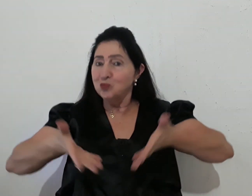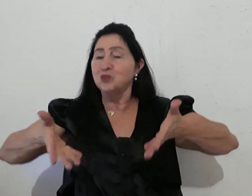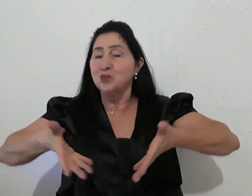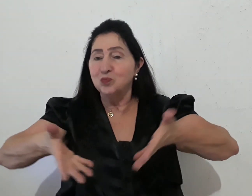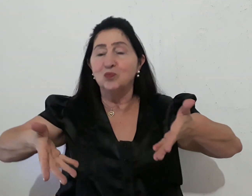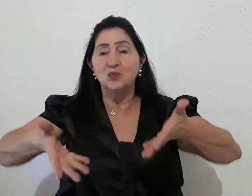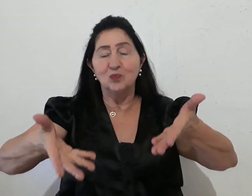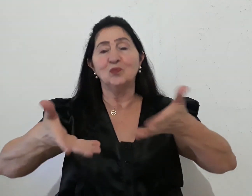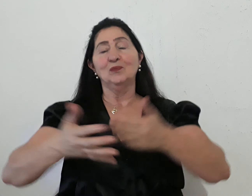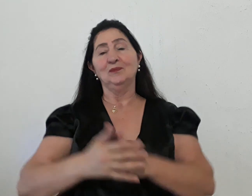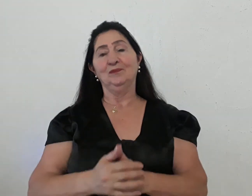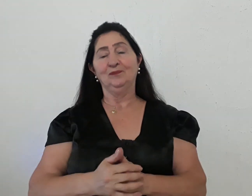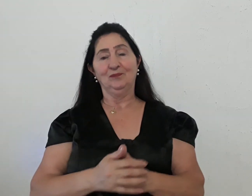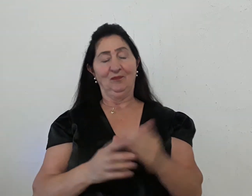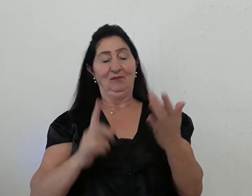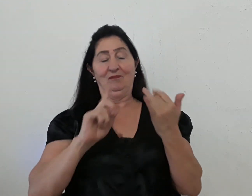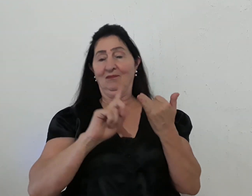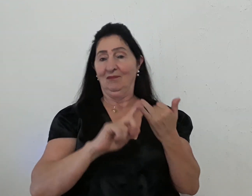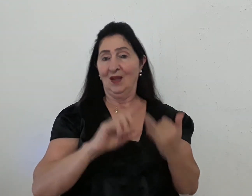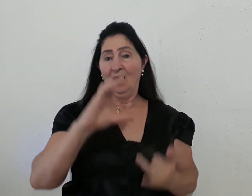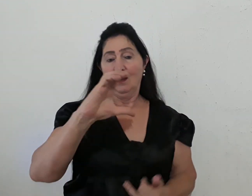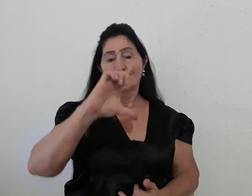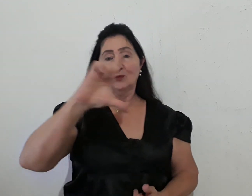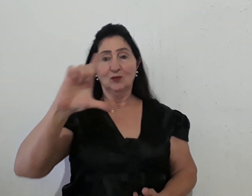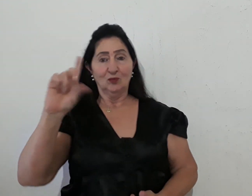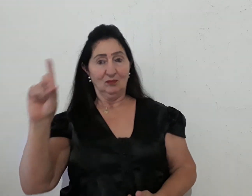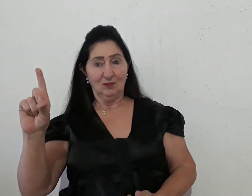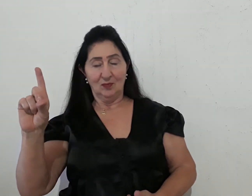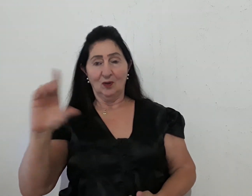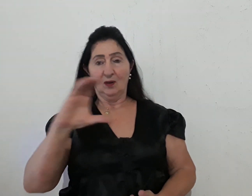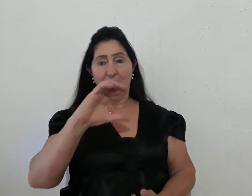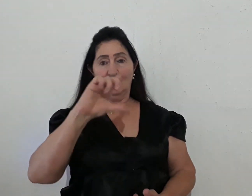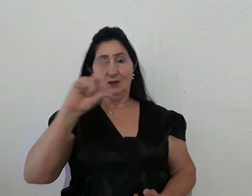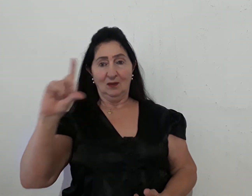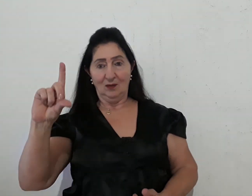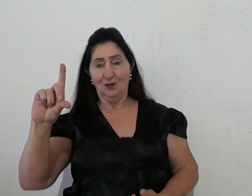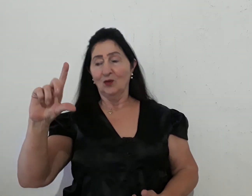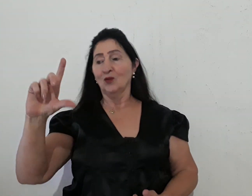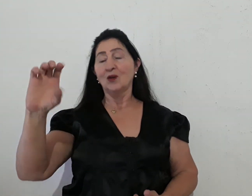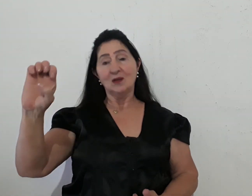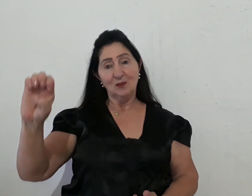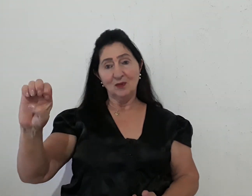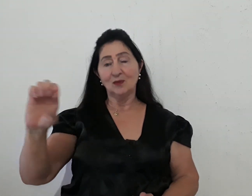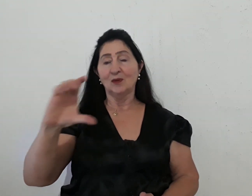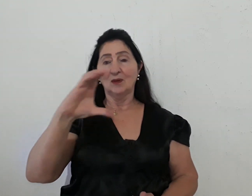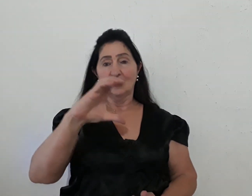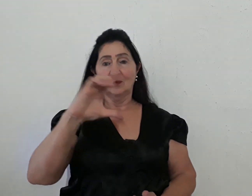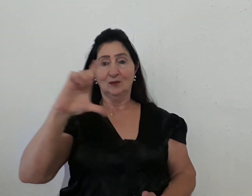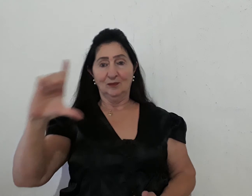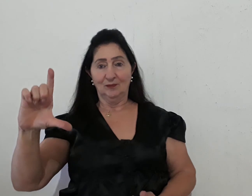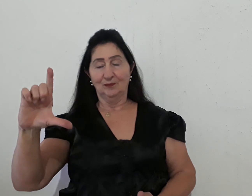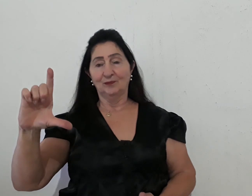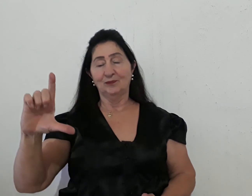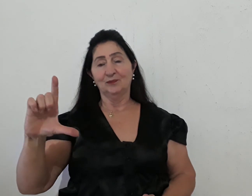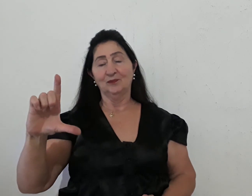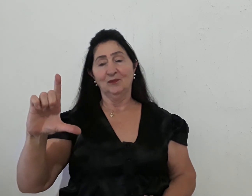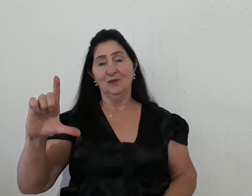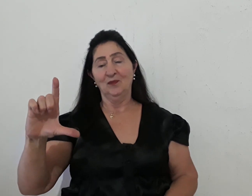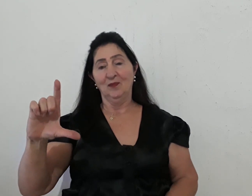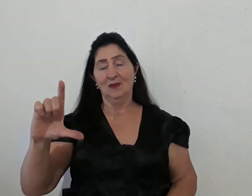são sistema descritivo, sistema específico, classificador ou sistema que eu